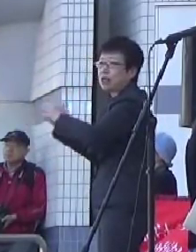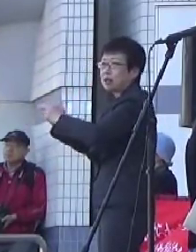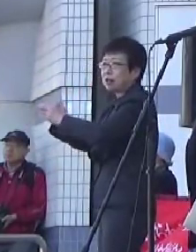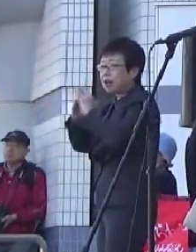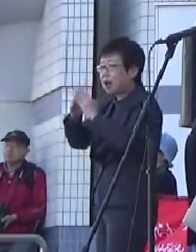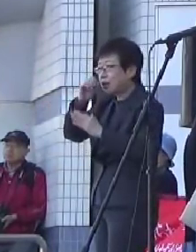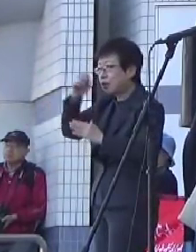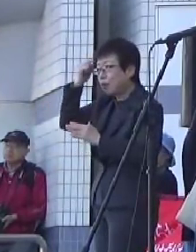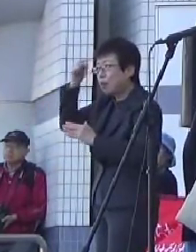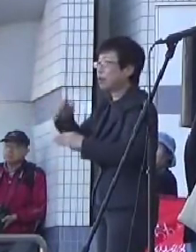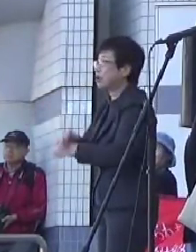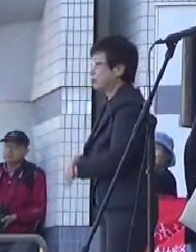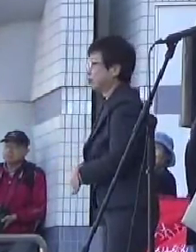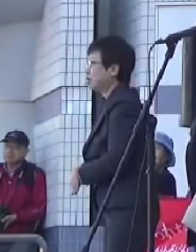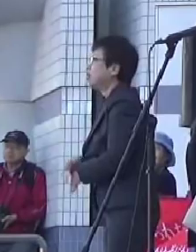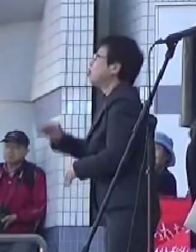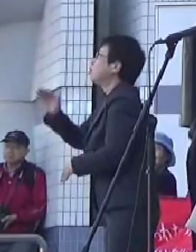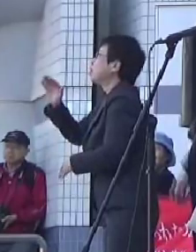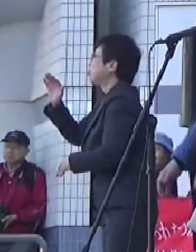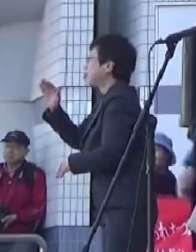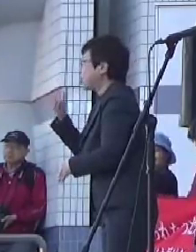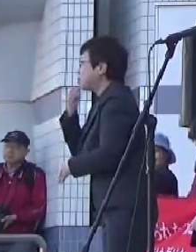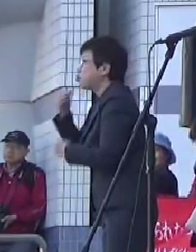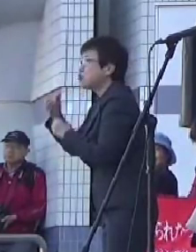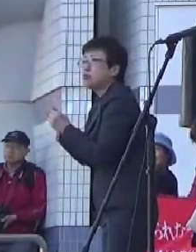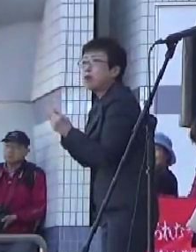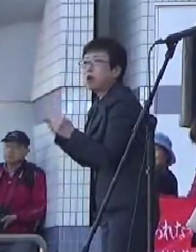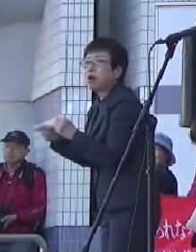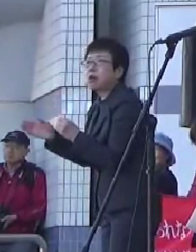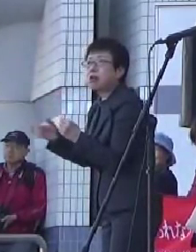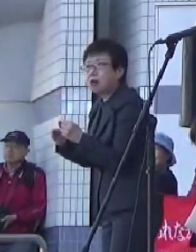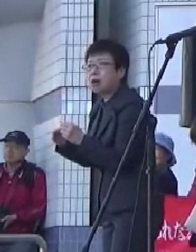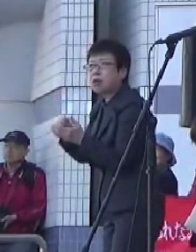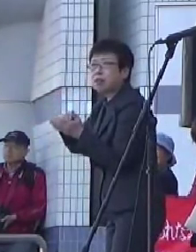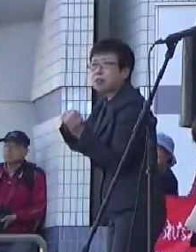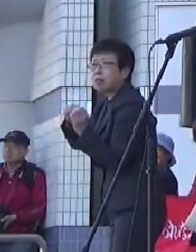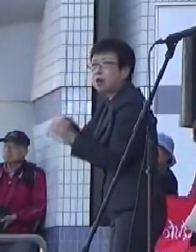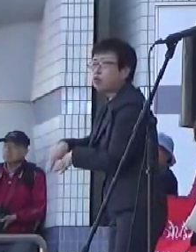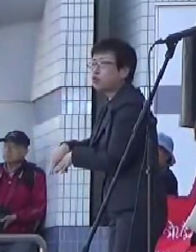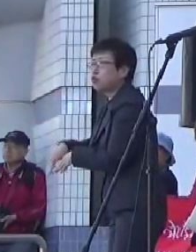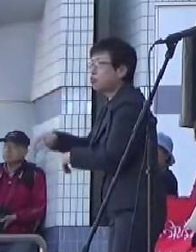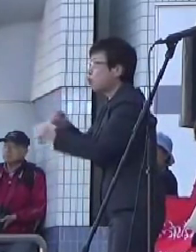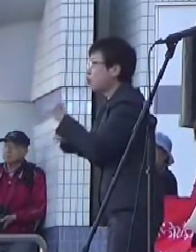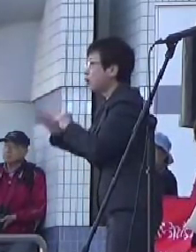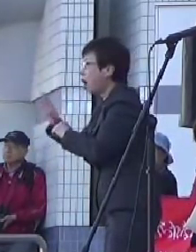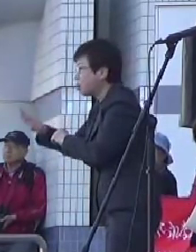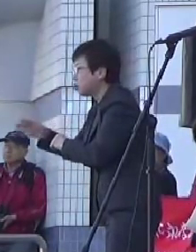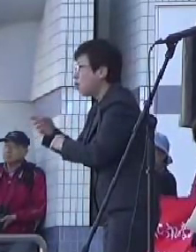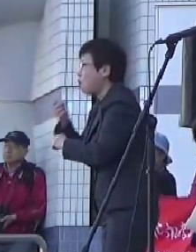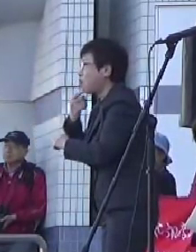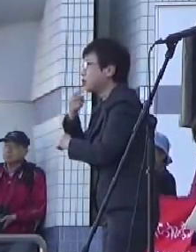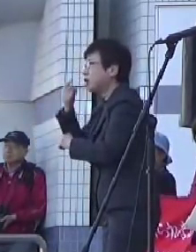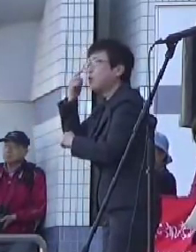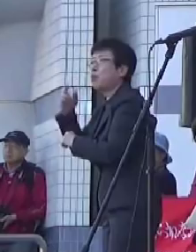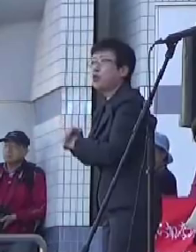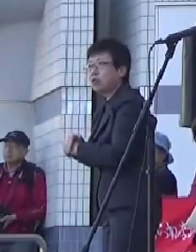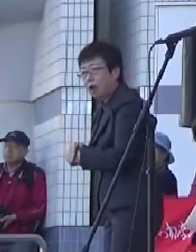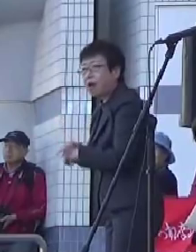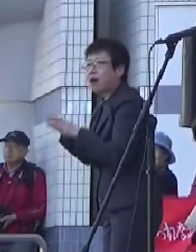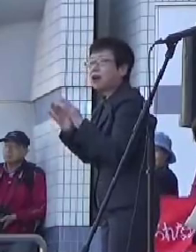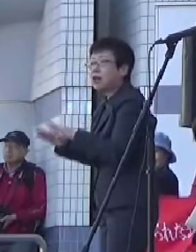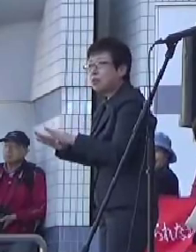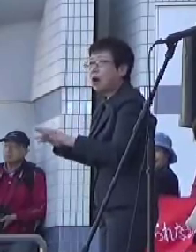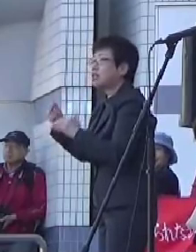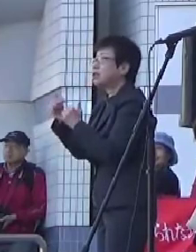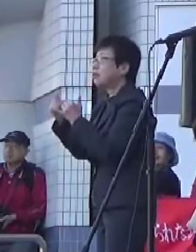う。それなのに福島からだけその撤去しようという動き、これは本当におかしなことだと思って、今